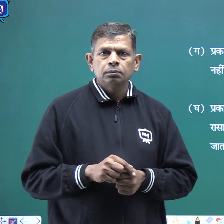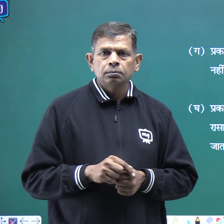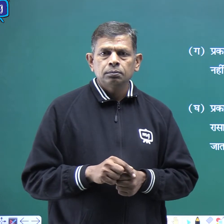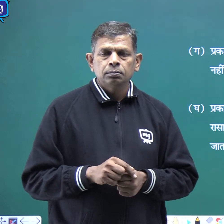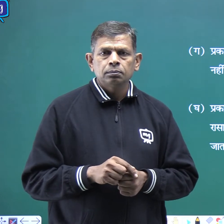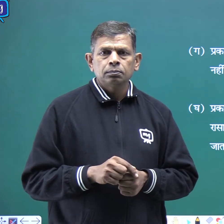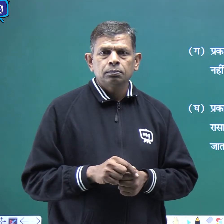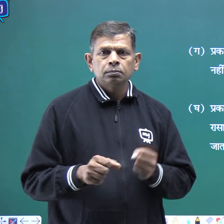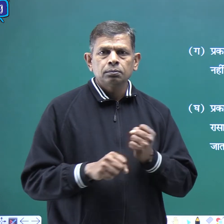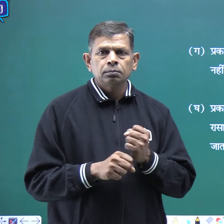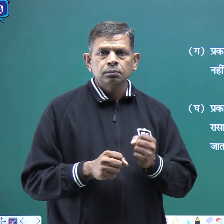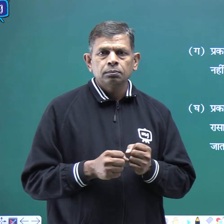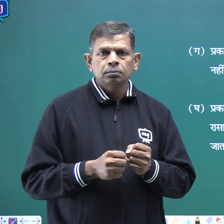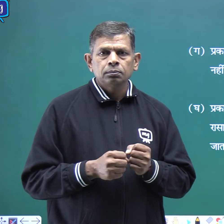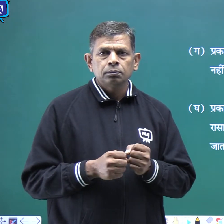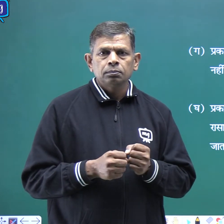ग,